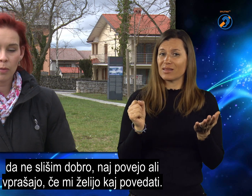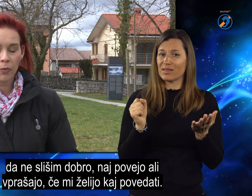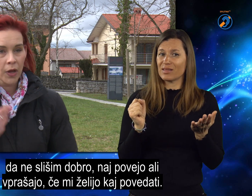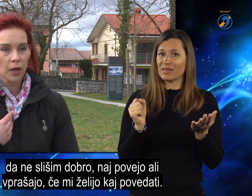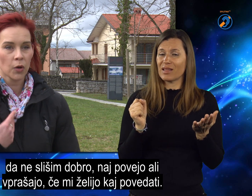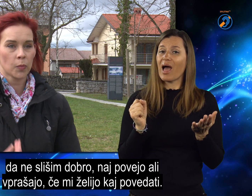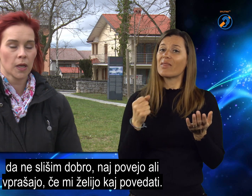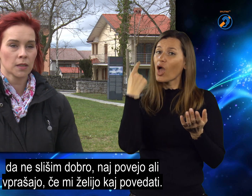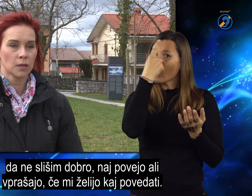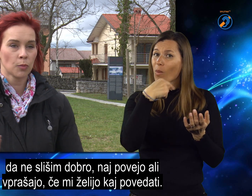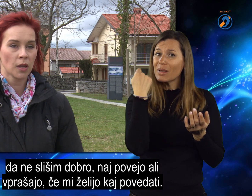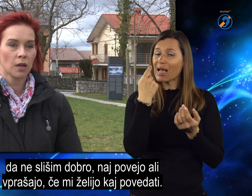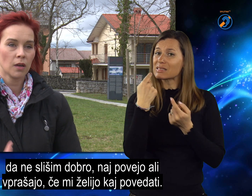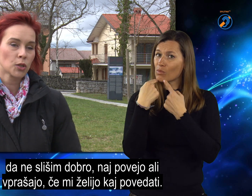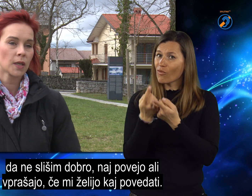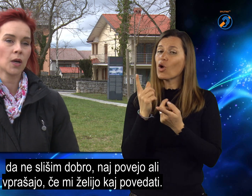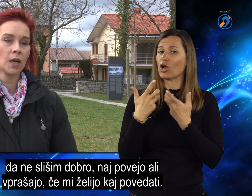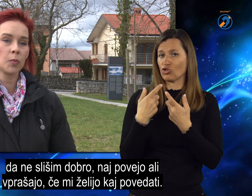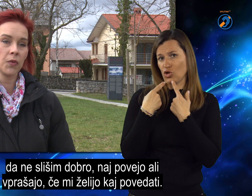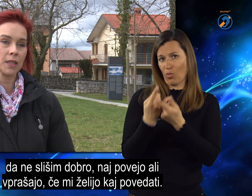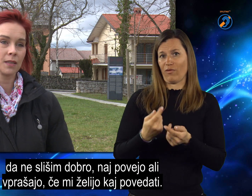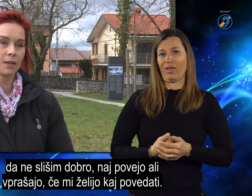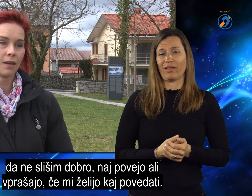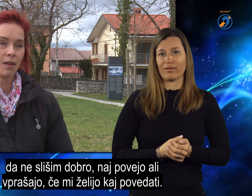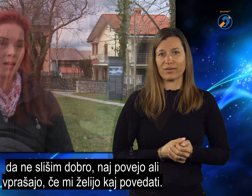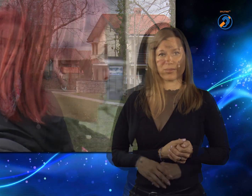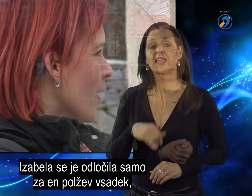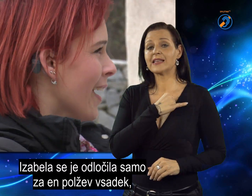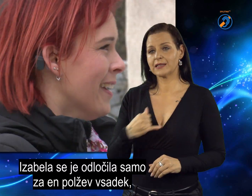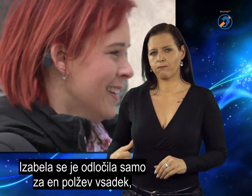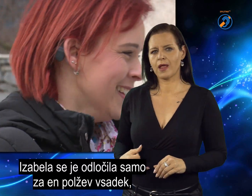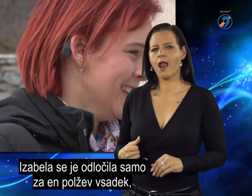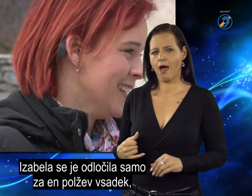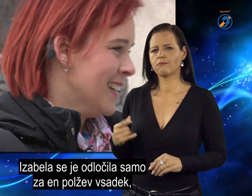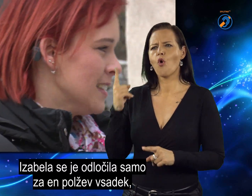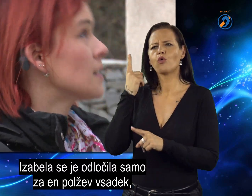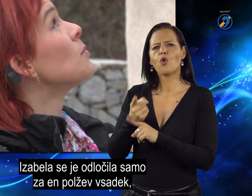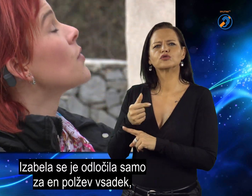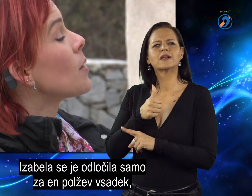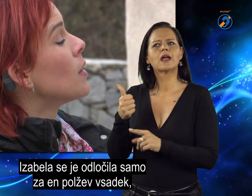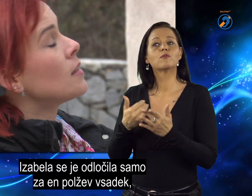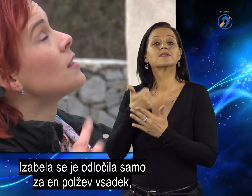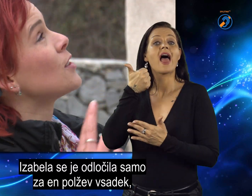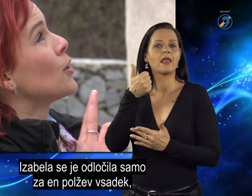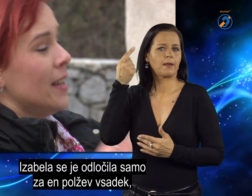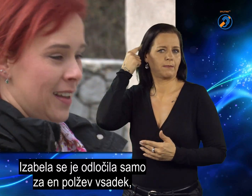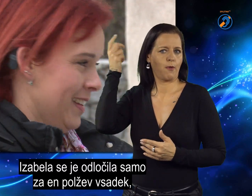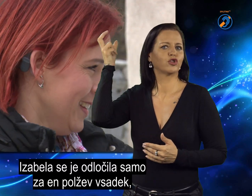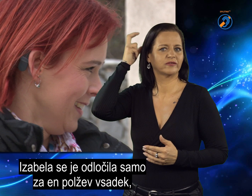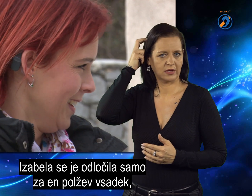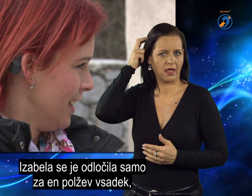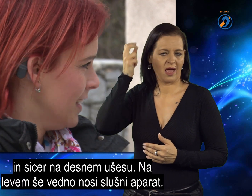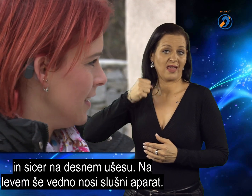naj povejo v prasen, so mi želijo kaj povedati. Izabela se je odločila samo za en